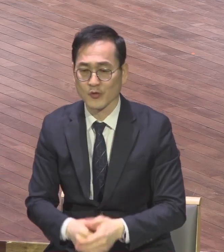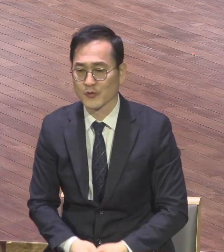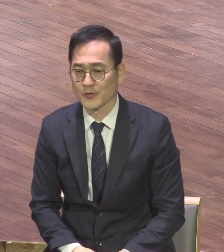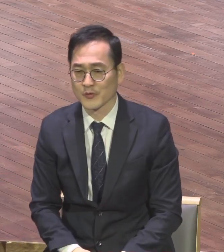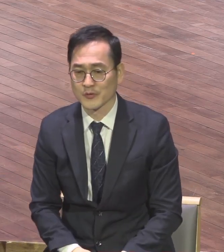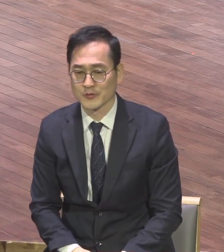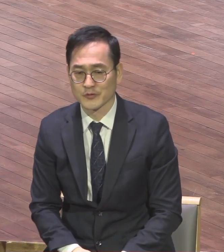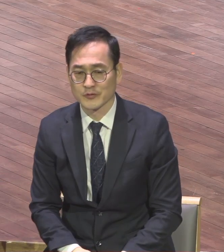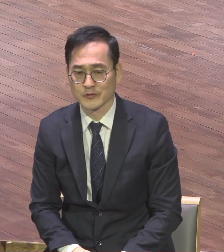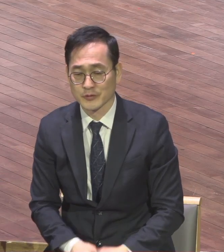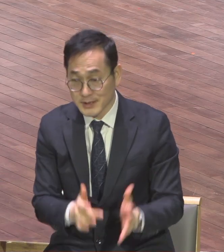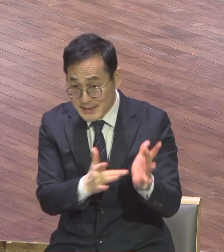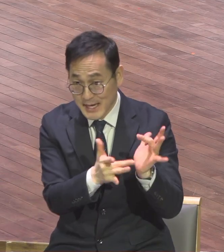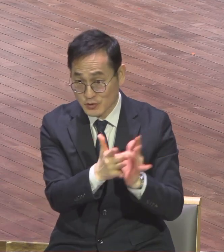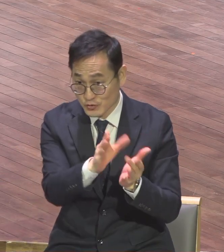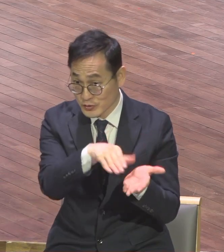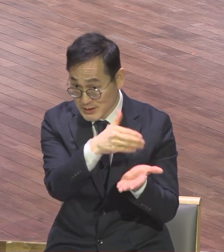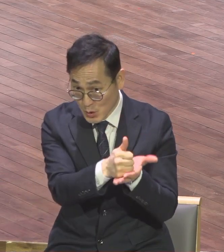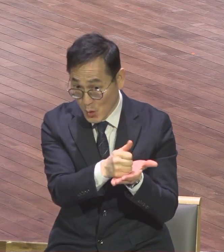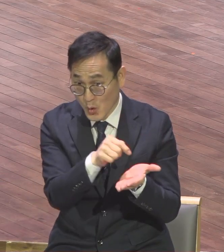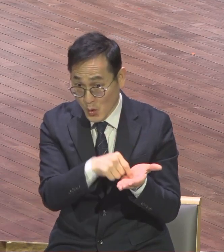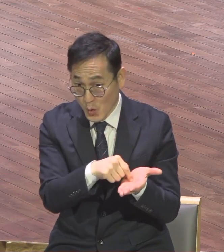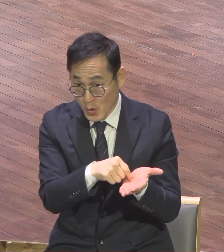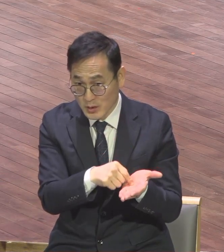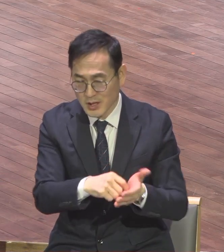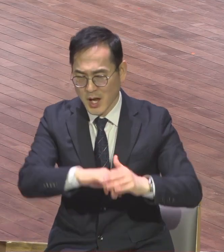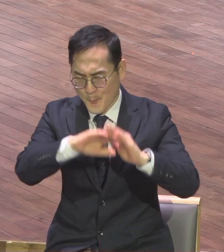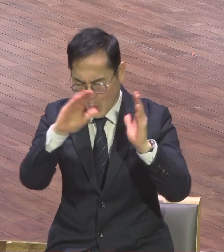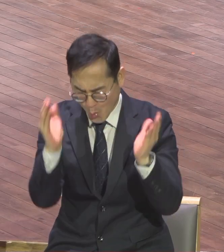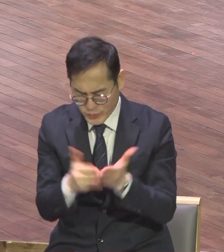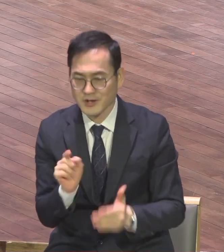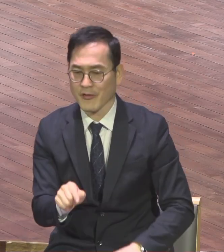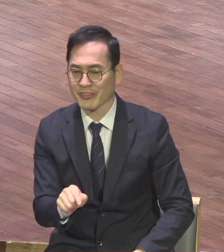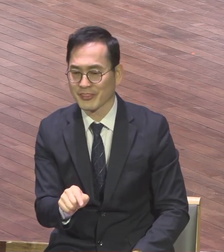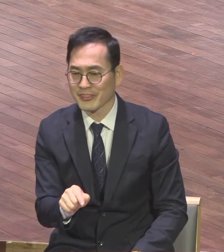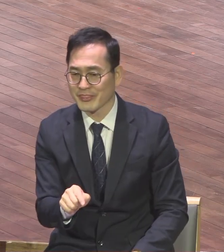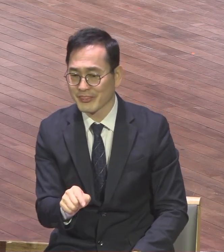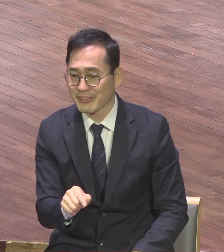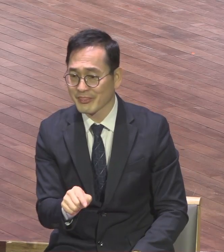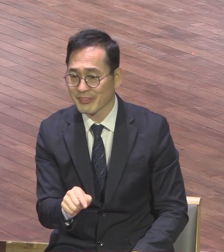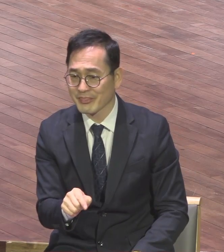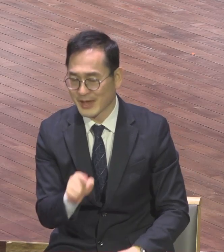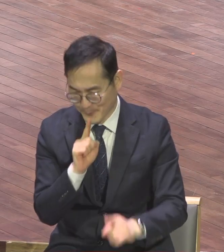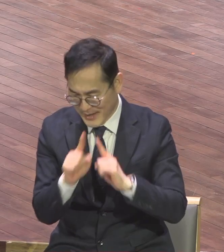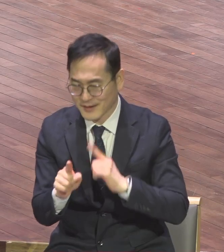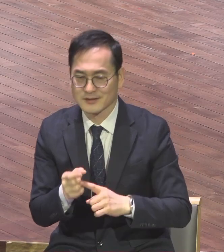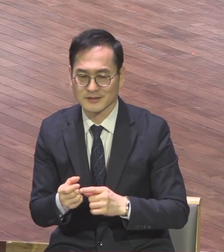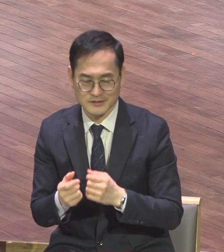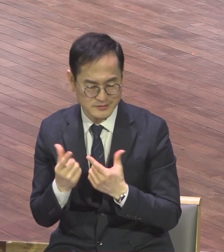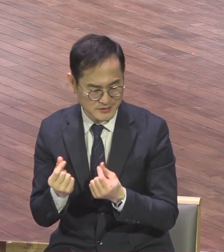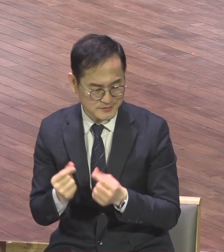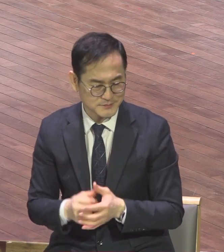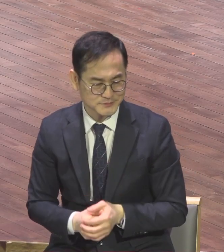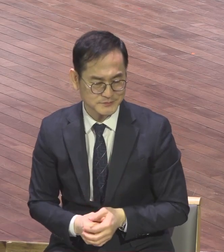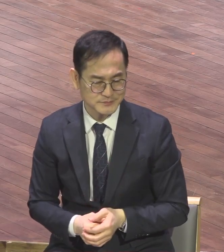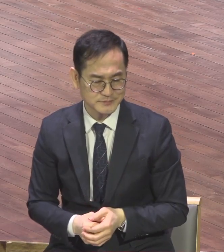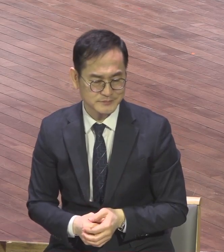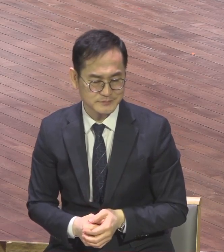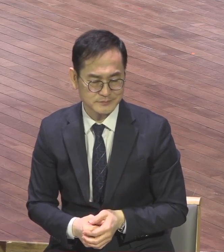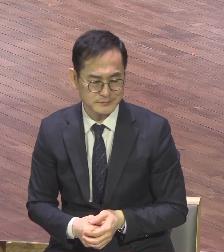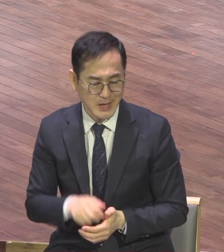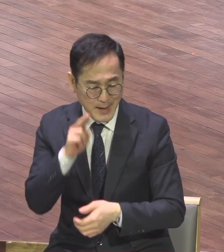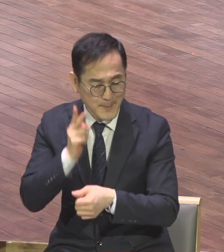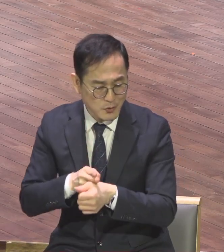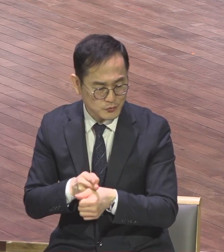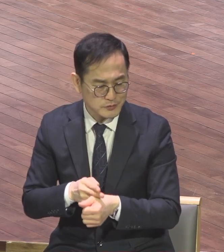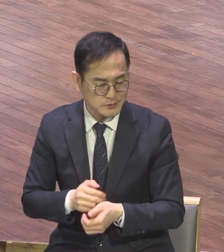즉 예수 그리스도는 우리에게 모든 것이다 라고 말씀하고 있는 겁니다. 바울은 골로새서 2장 2절 3절에도 이는